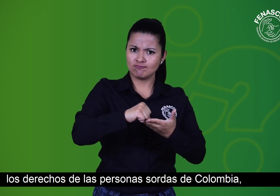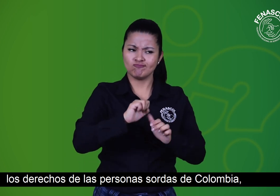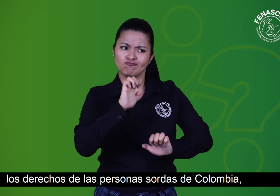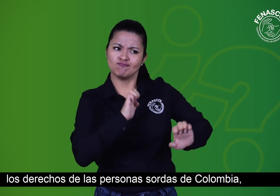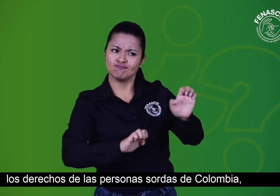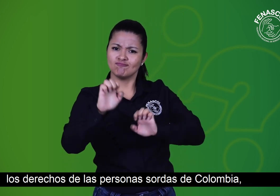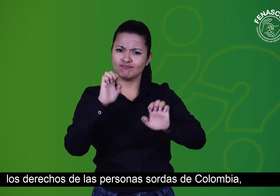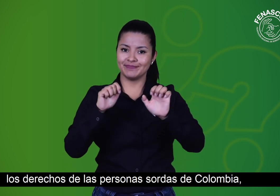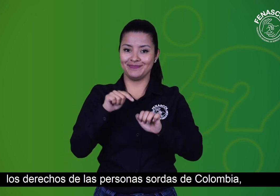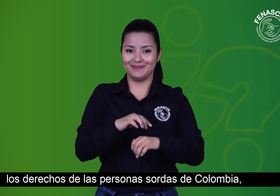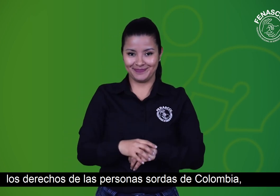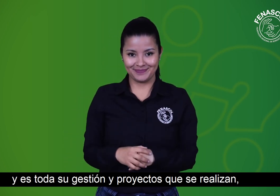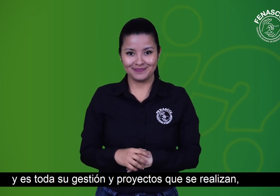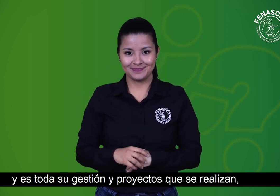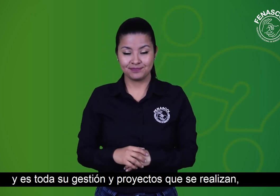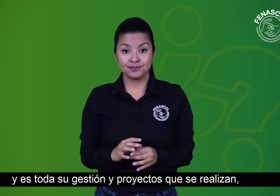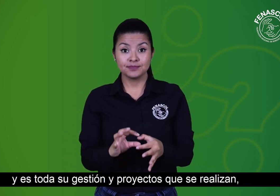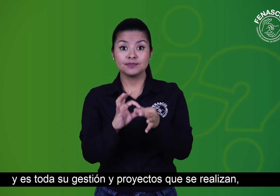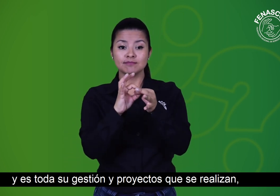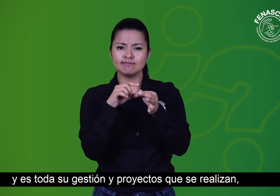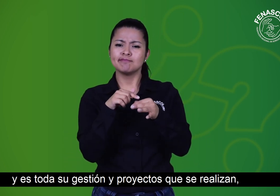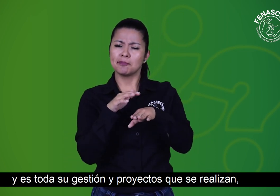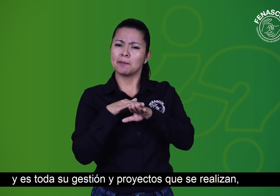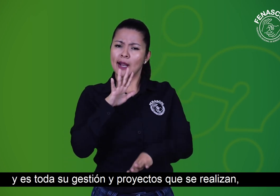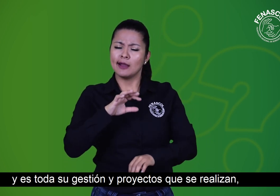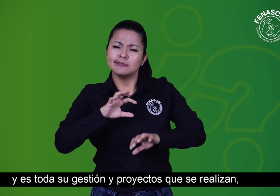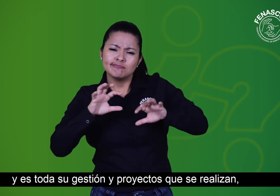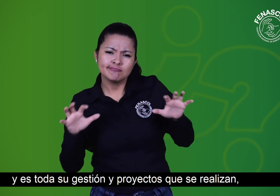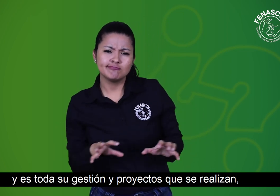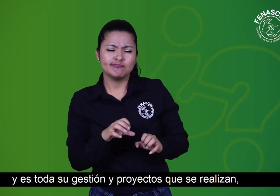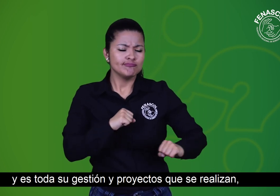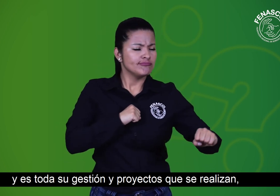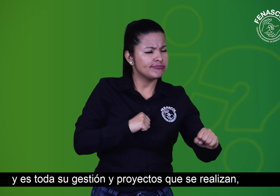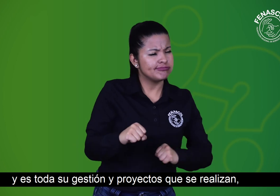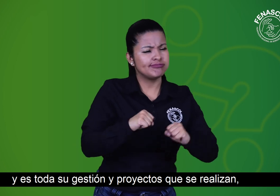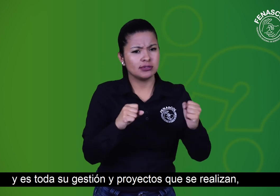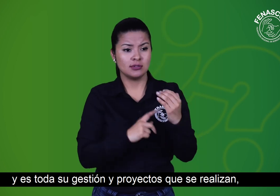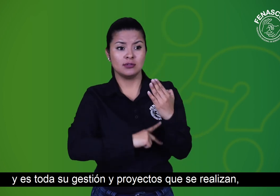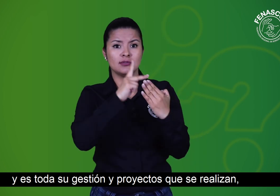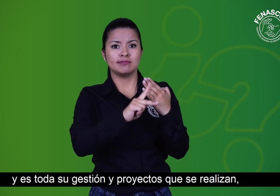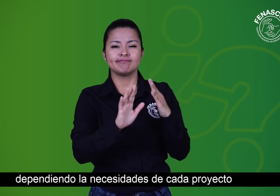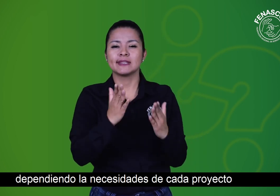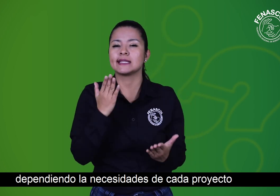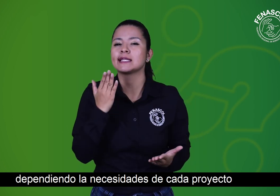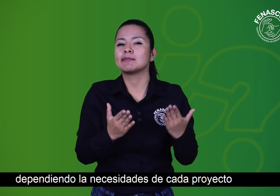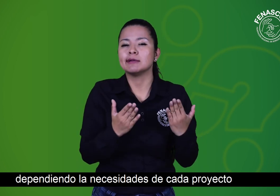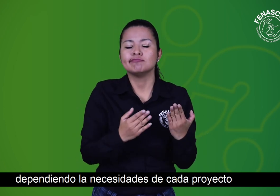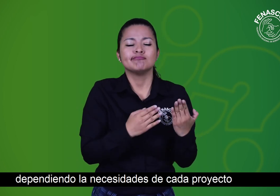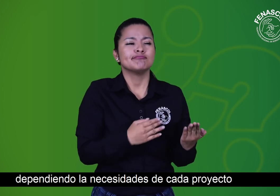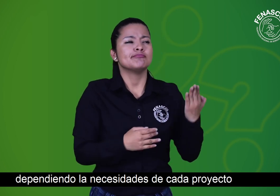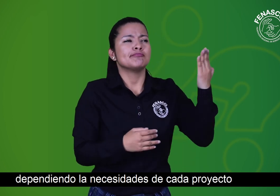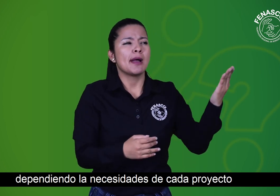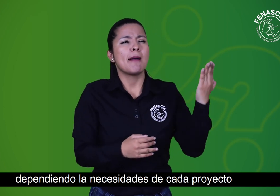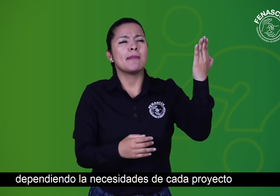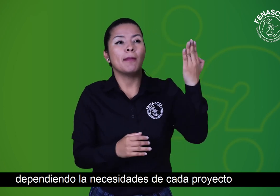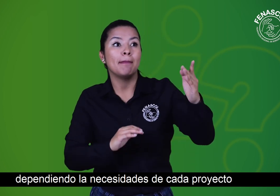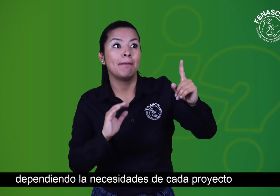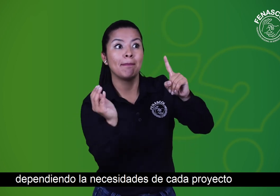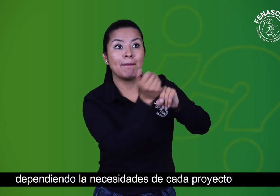Y en toda su gestión y proyectos que se realizan, dependiendo las necesidades de cada